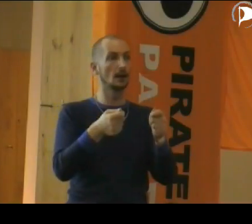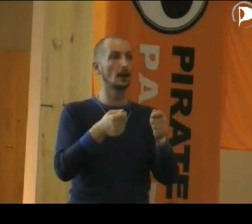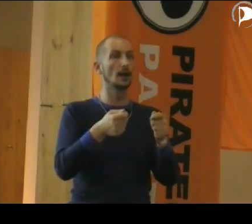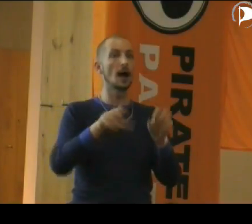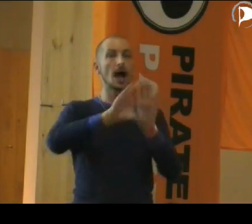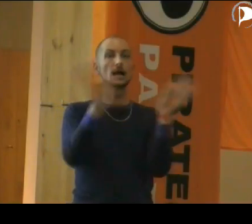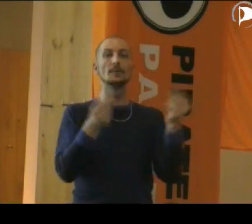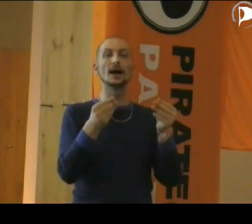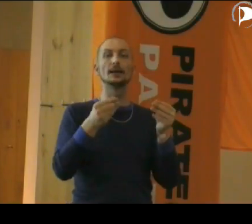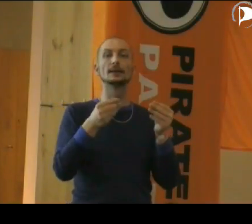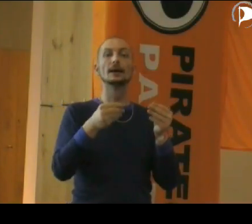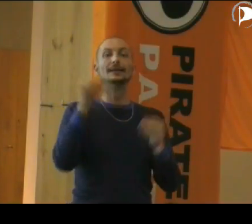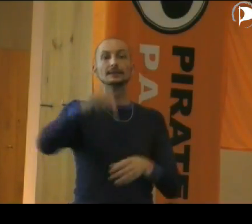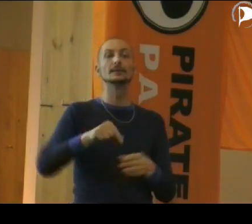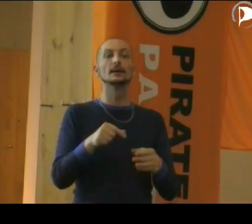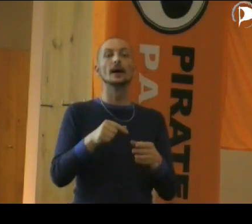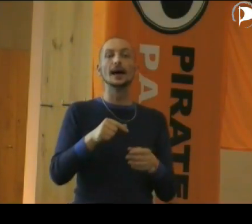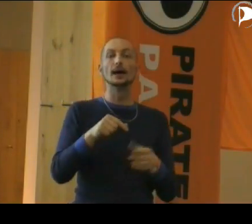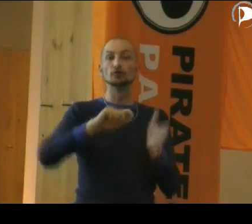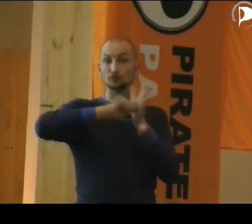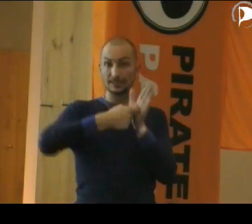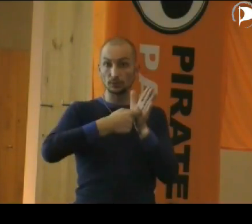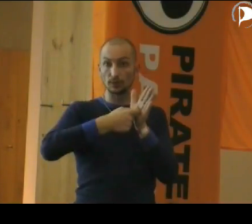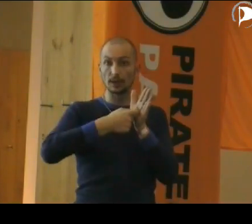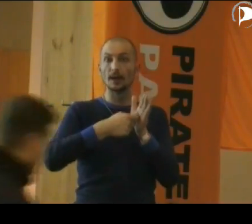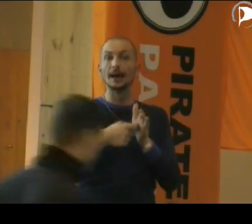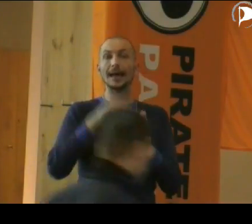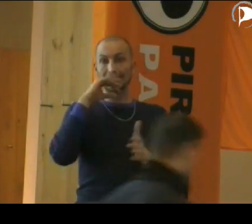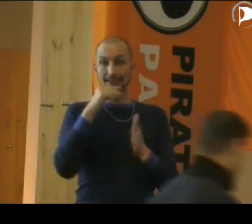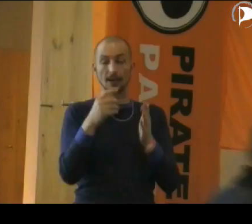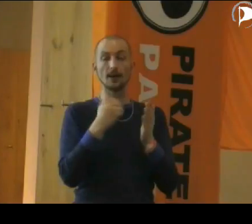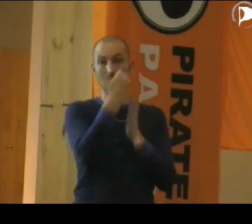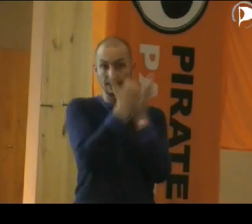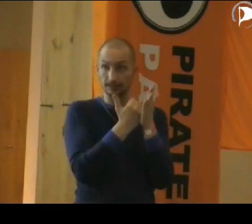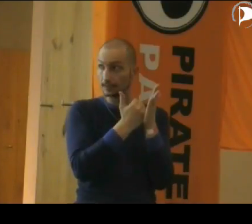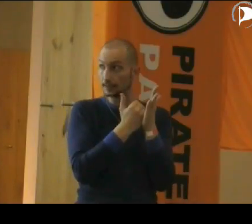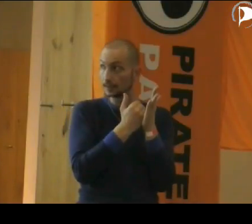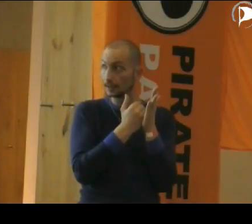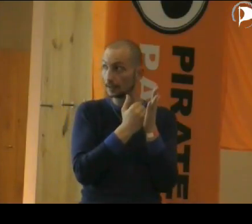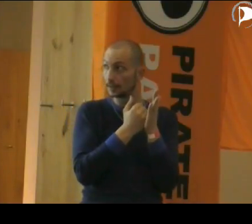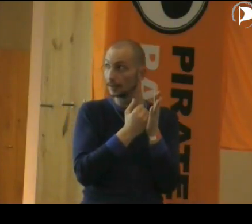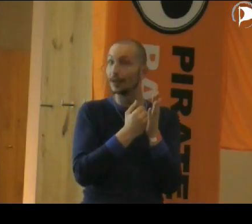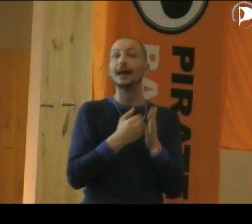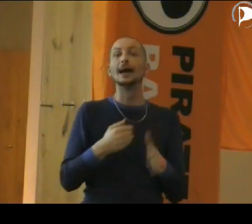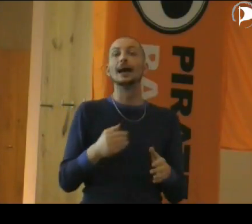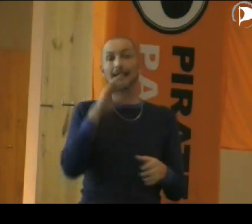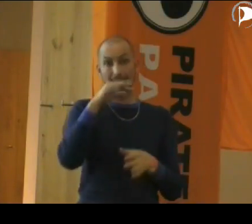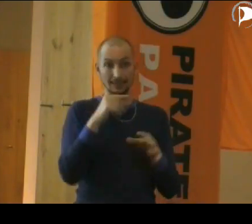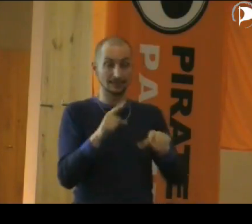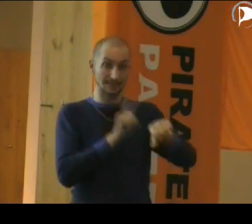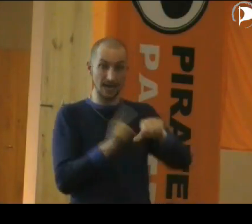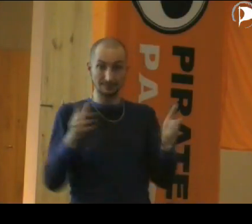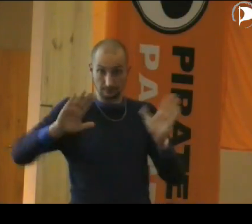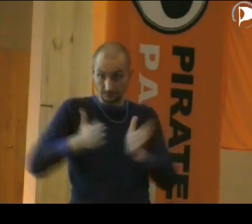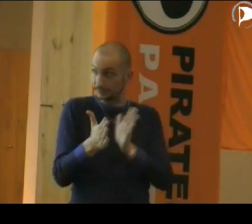schließung der hindernisse irgendjemand namen johann zarco täter habe größere zeitbegrenzung brown gleich als nächstes